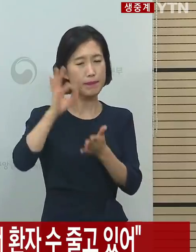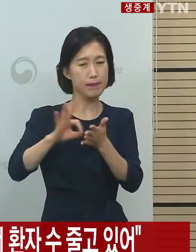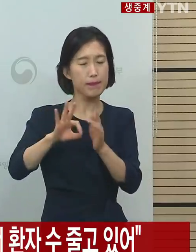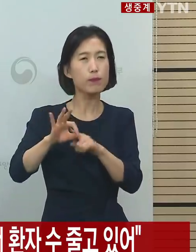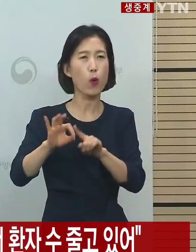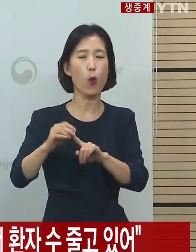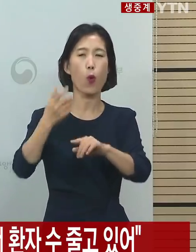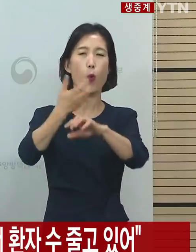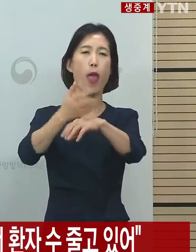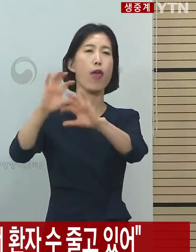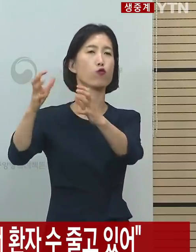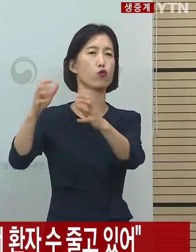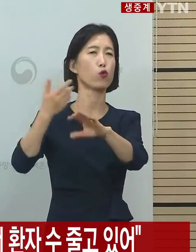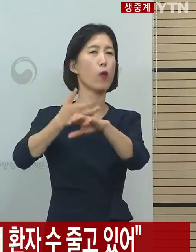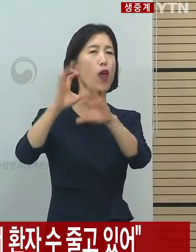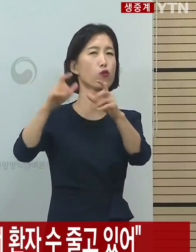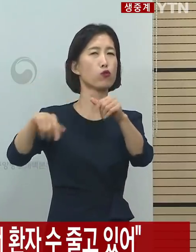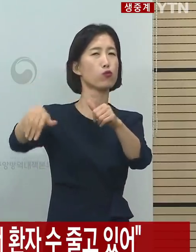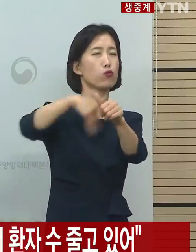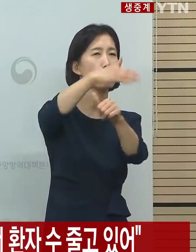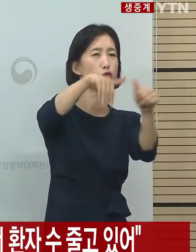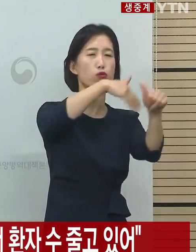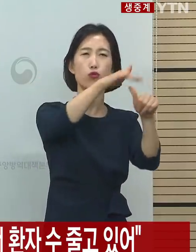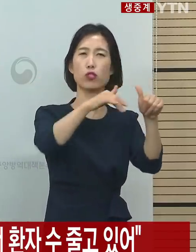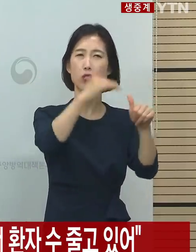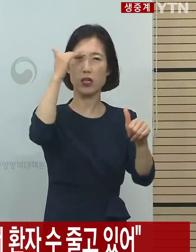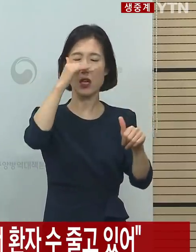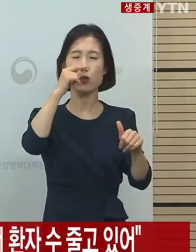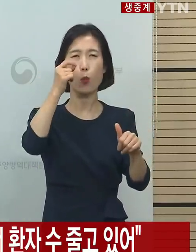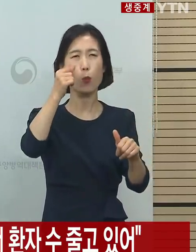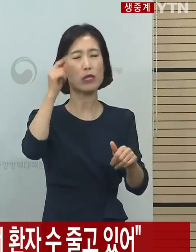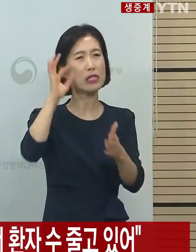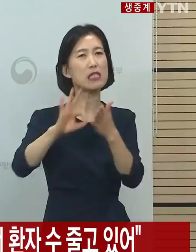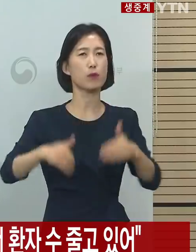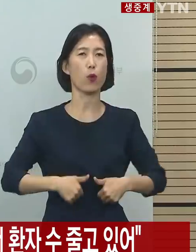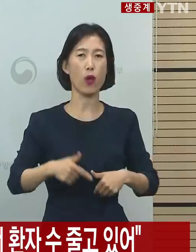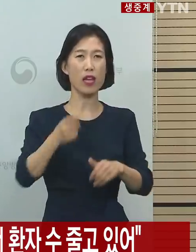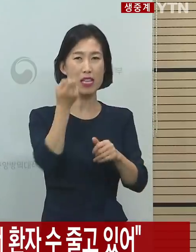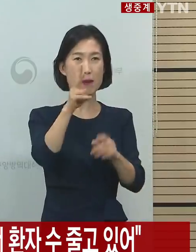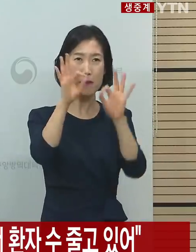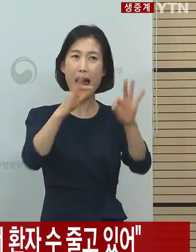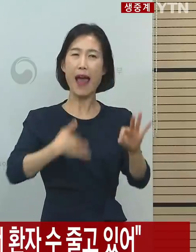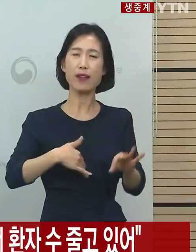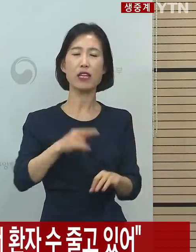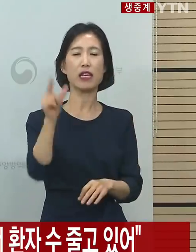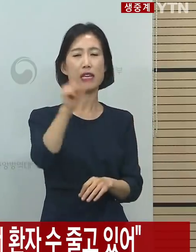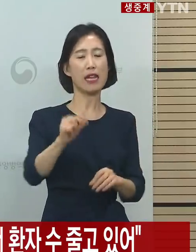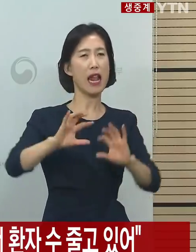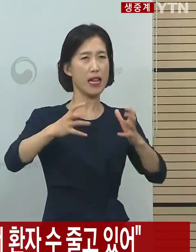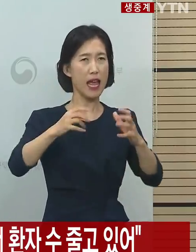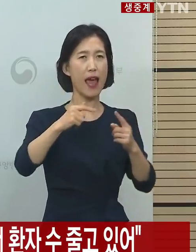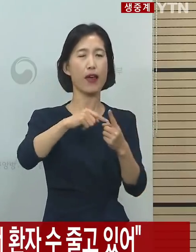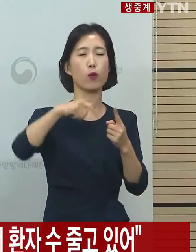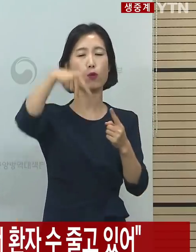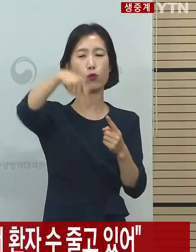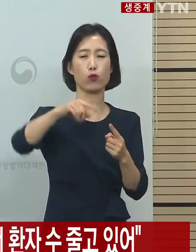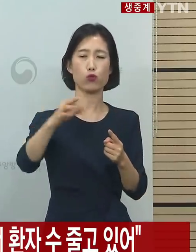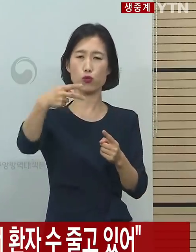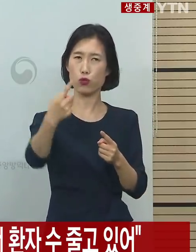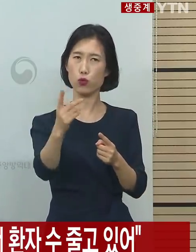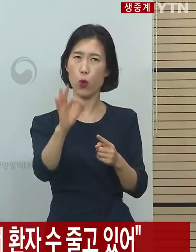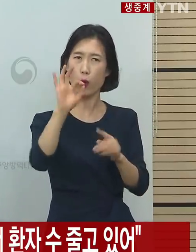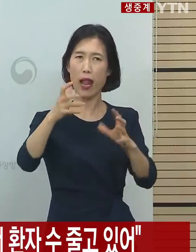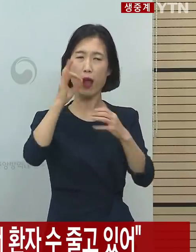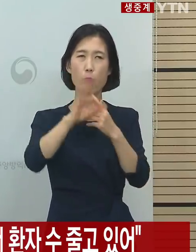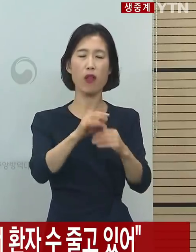거는 국외 동향입니다. 많은 그런 보도로 보셨겠지만 이탈리아나 중동 지역에서도 지역사회 감염이